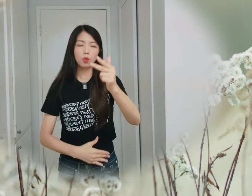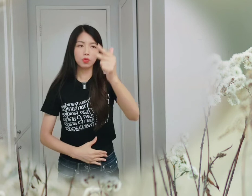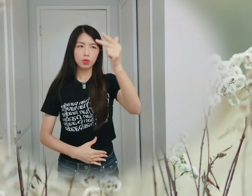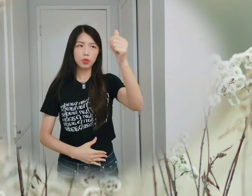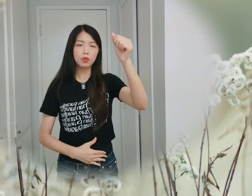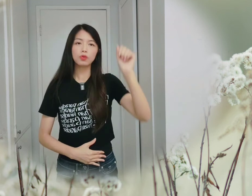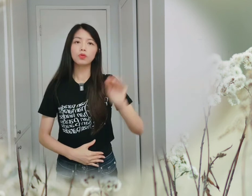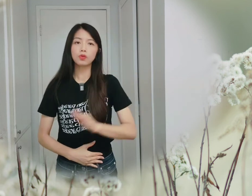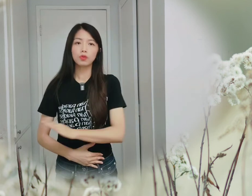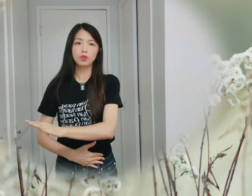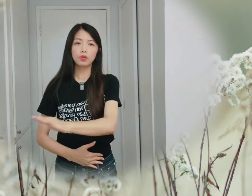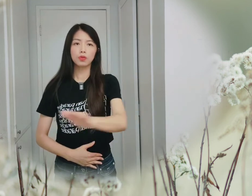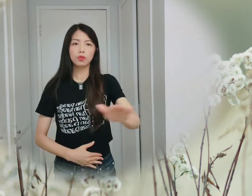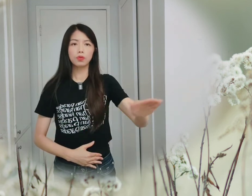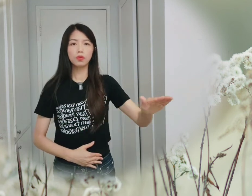오 주